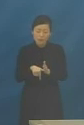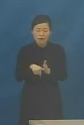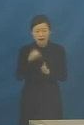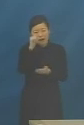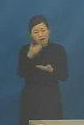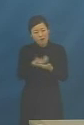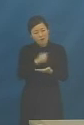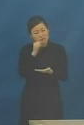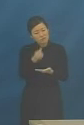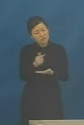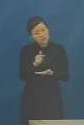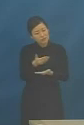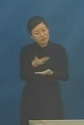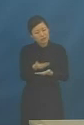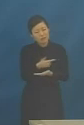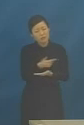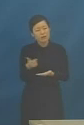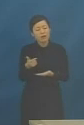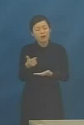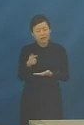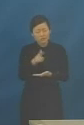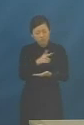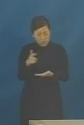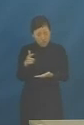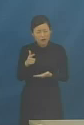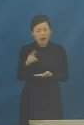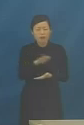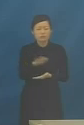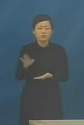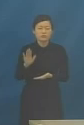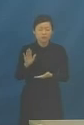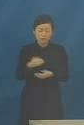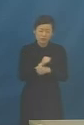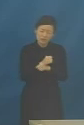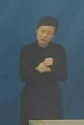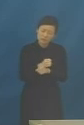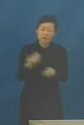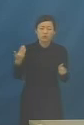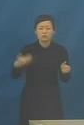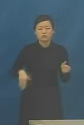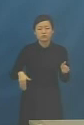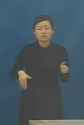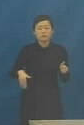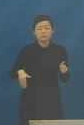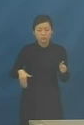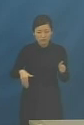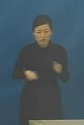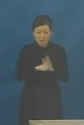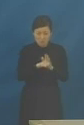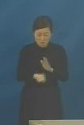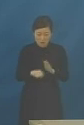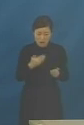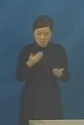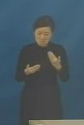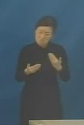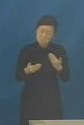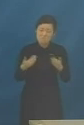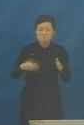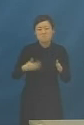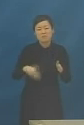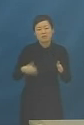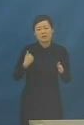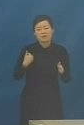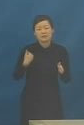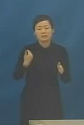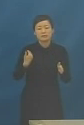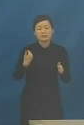ただまだあの研究途上でありまして同様な有効手段があるかということは分かりませんのでやはりあの我々にできる